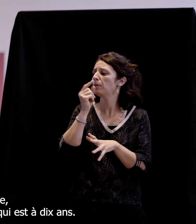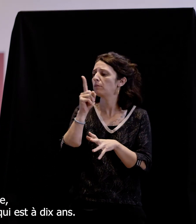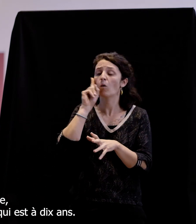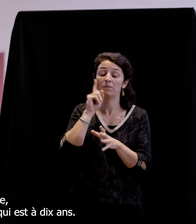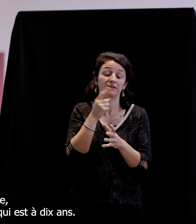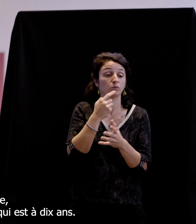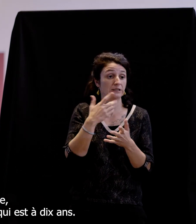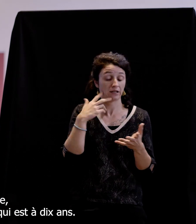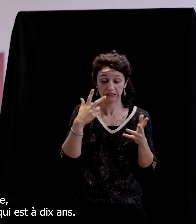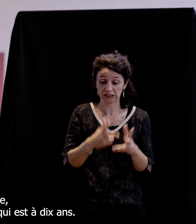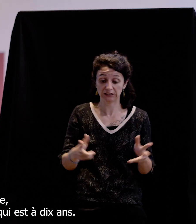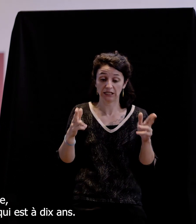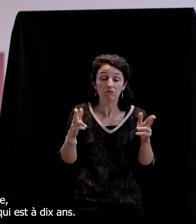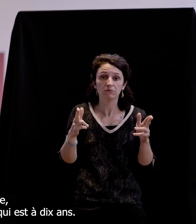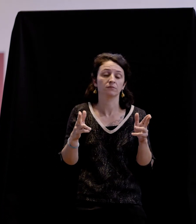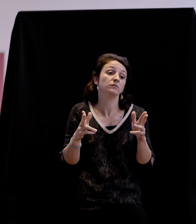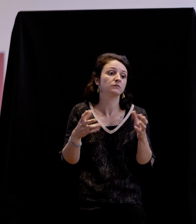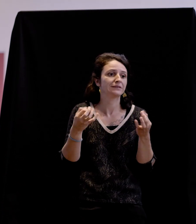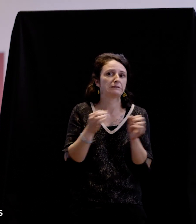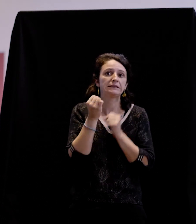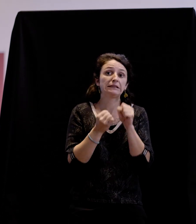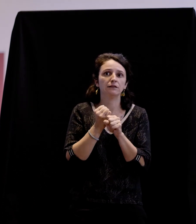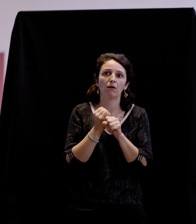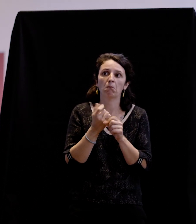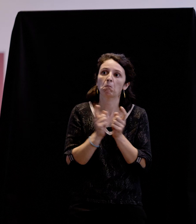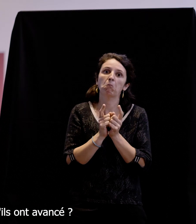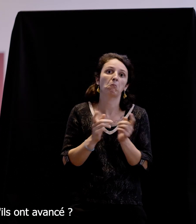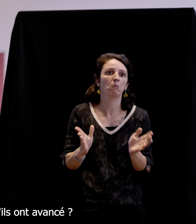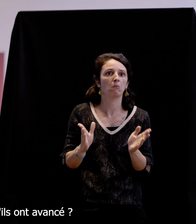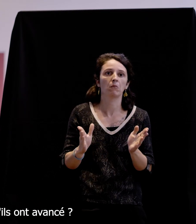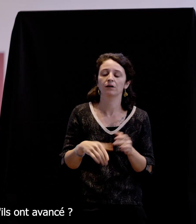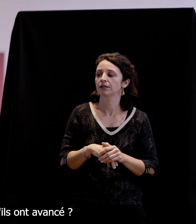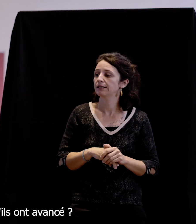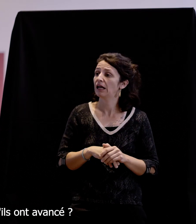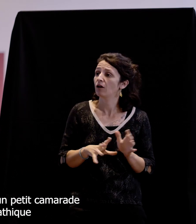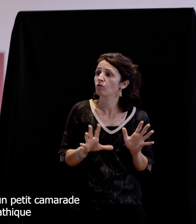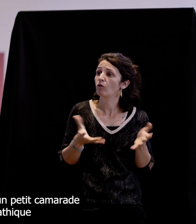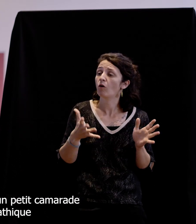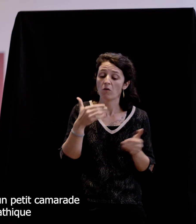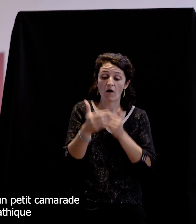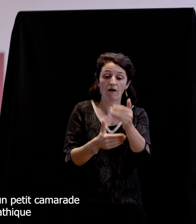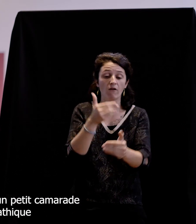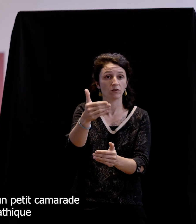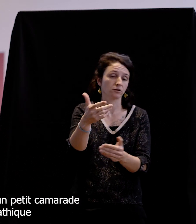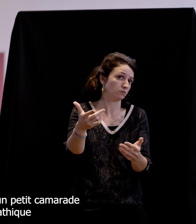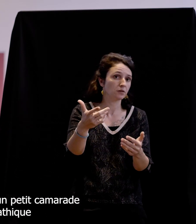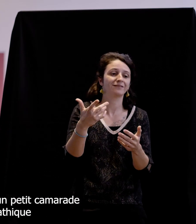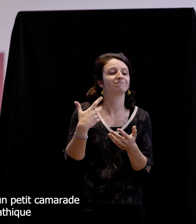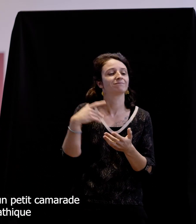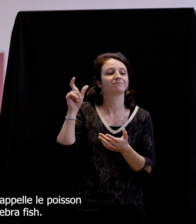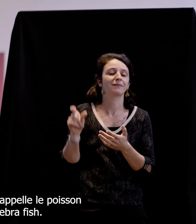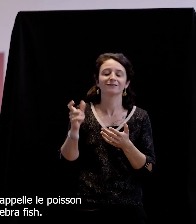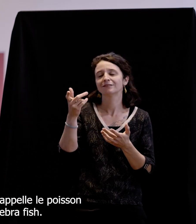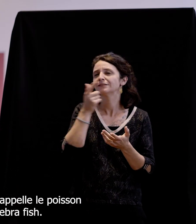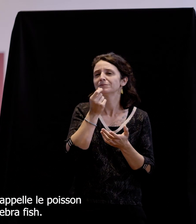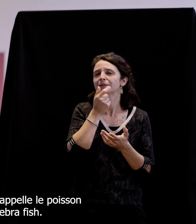pas dingue, qui est une échelle qui est à 10 ans. Alors, comment est-ce qu'ils ont avancé ? Ils ont avancé avec un petit camarade très